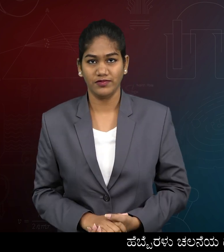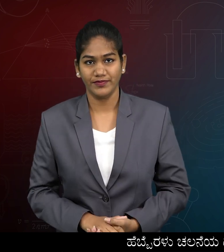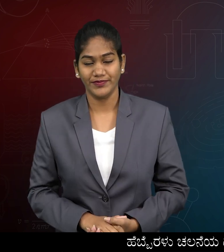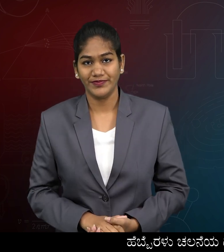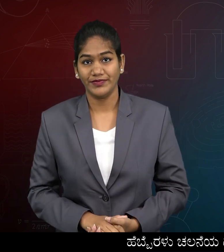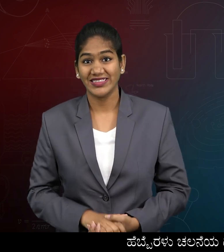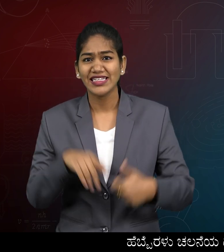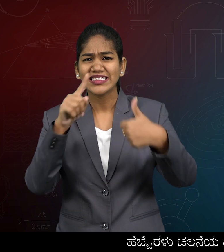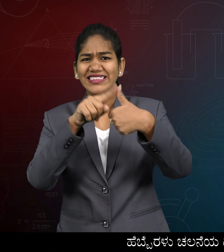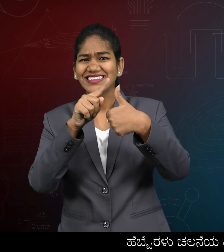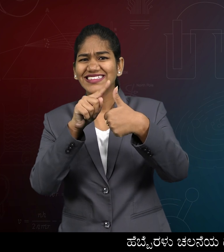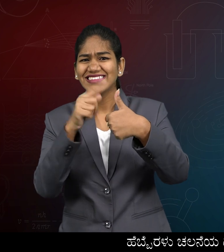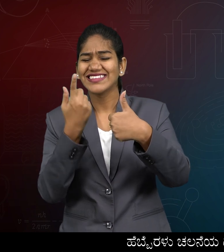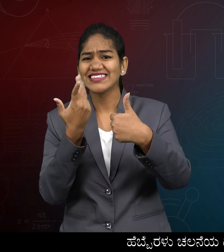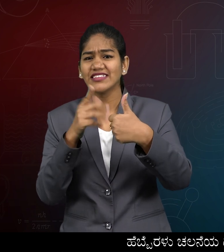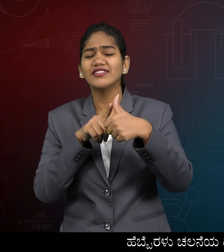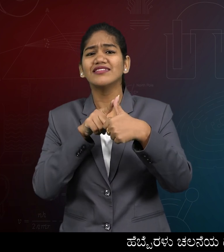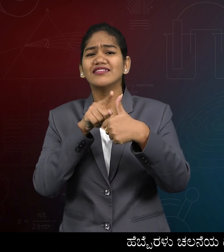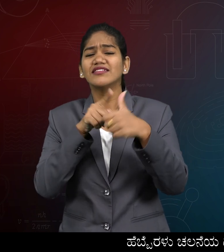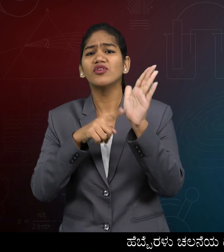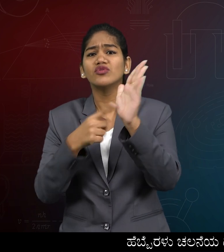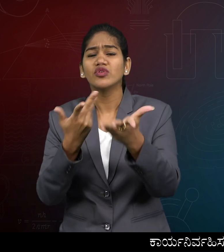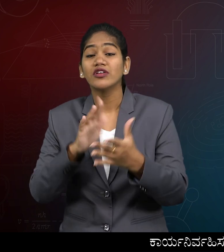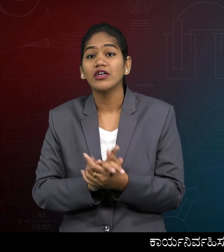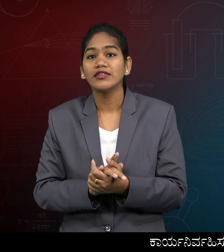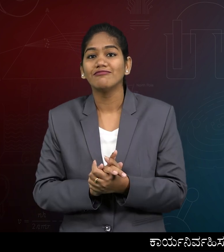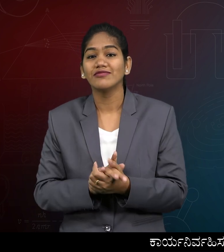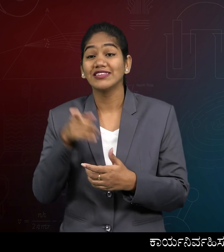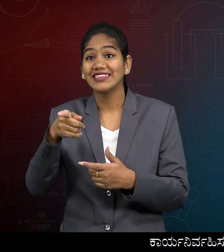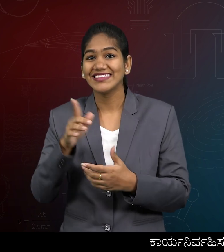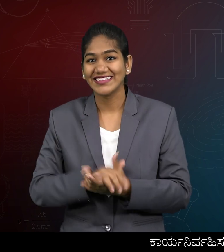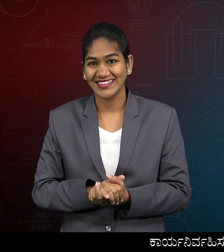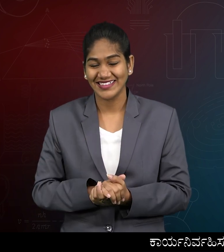ಹೆಬ್ಬೆರಳು ಚಲನೆಯ ದಿಕ್ಕಿನಲ್ಲಿ ಅಥವಾ ವಾಹಕದ ಮೇಲೆ ಕಾರ್ಯನಿರ್ವಹಿಸುವ ಬಲವನ್ನು ತೋರಿಸುತ್ತದೆ.